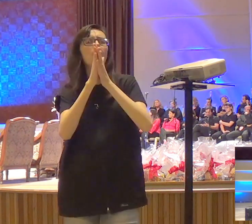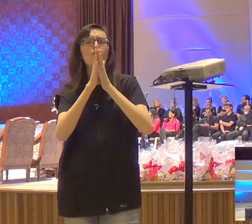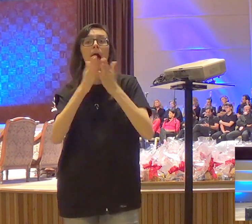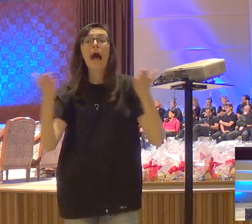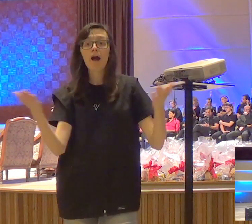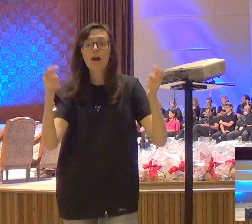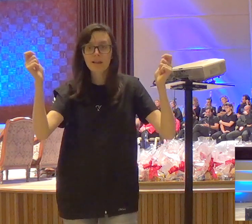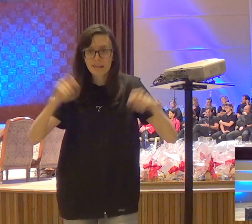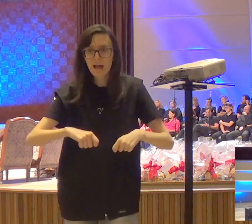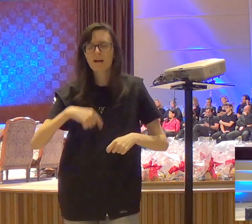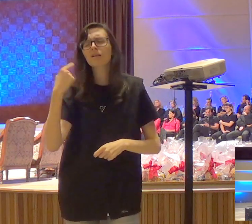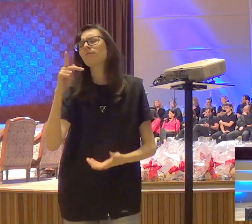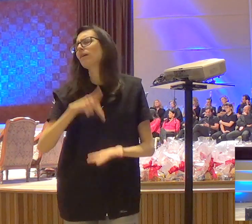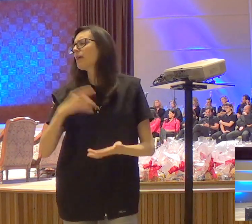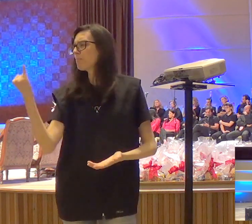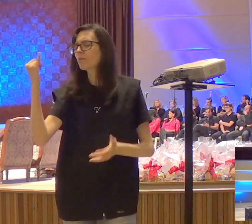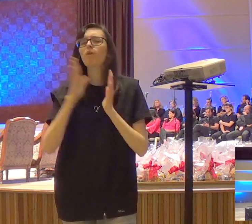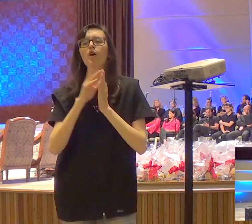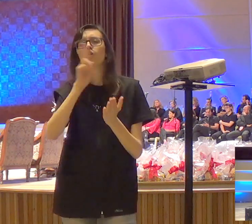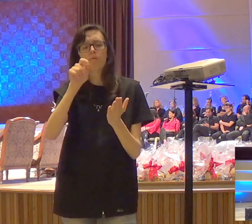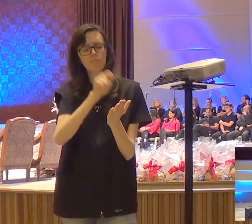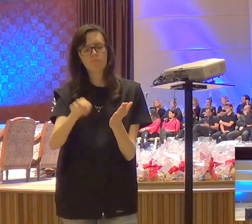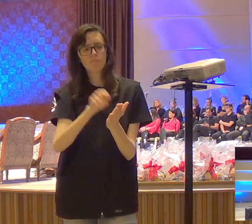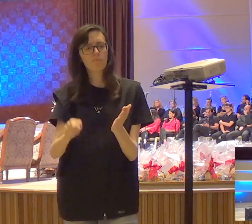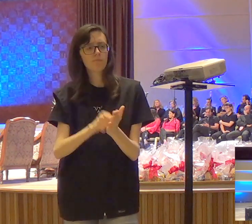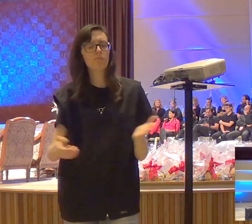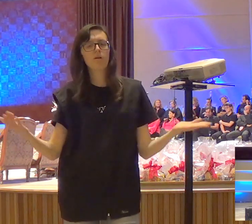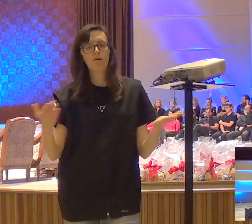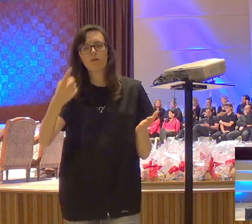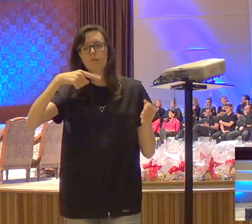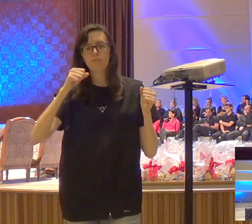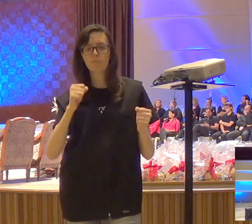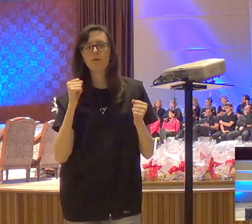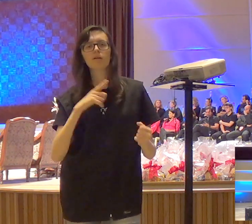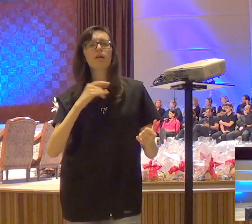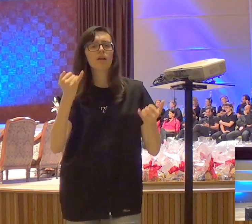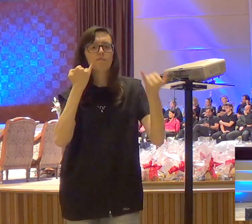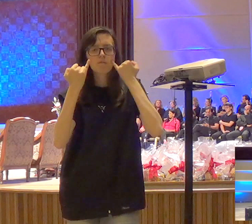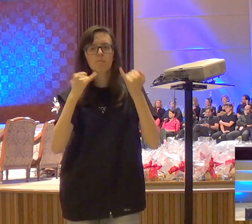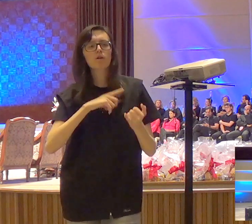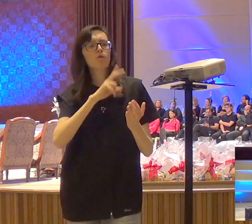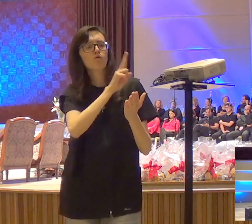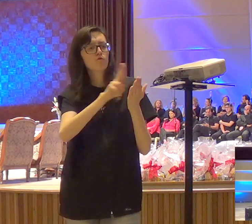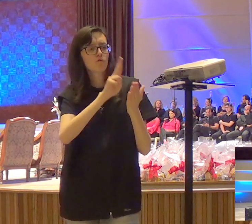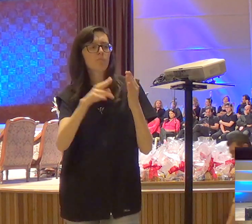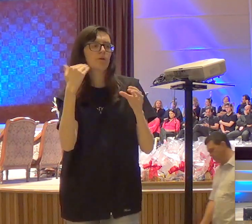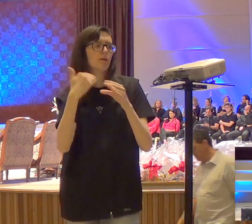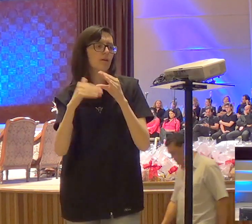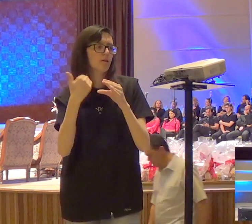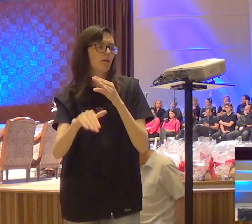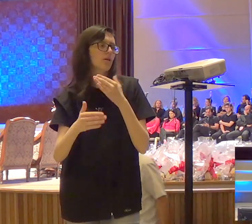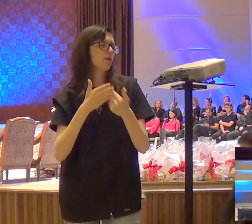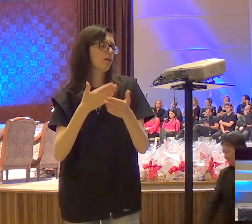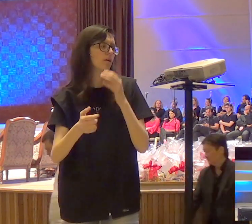puder agora, para nós é realmente importante preencher esse formulário, consta de informações sobre nome, e-mail, o que que você